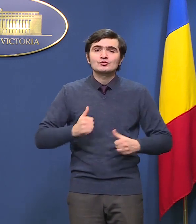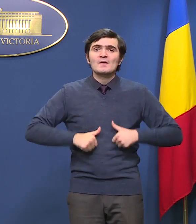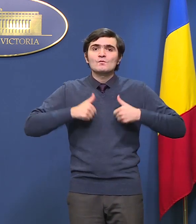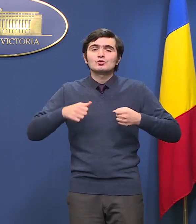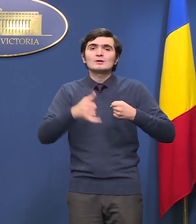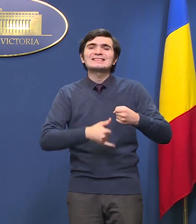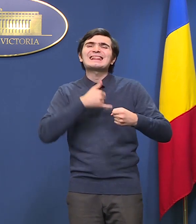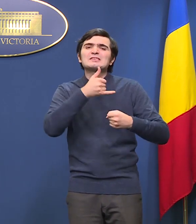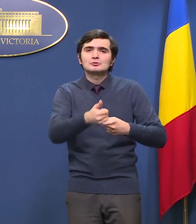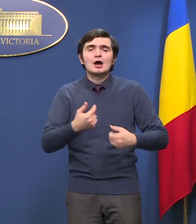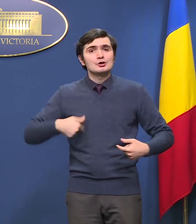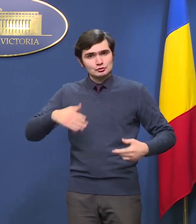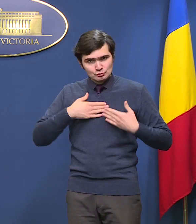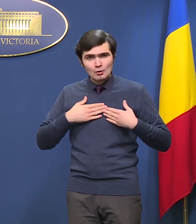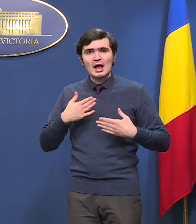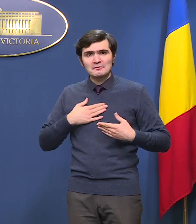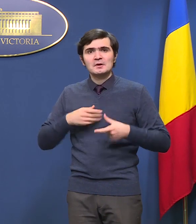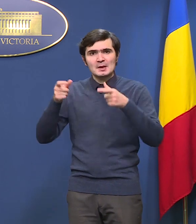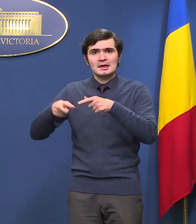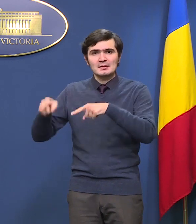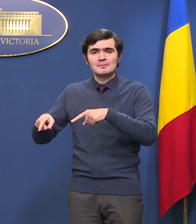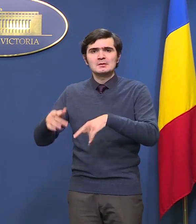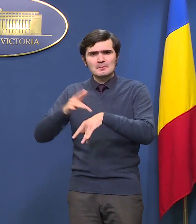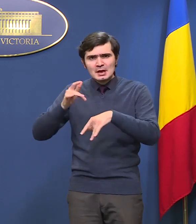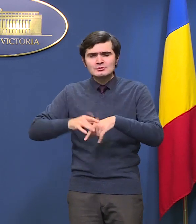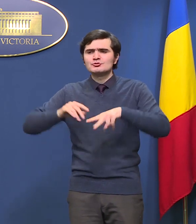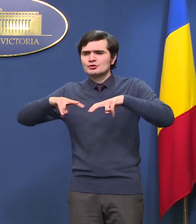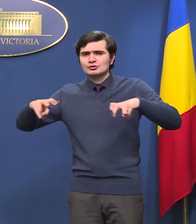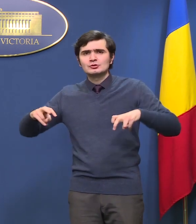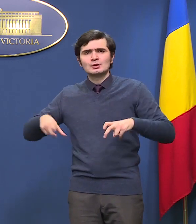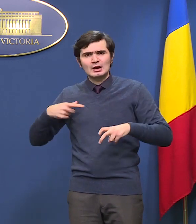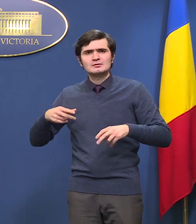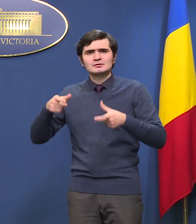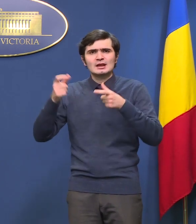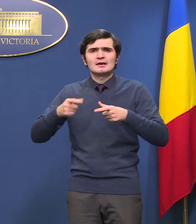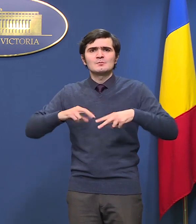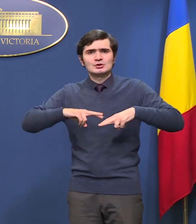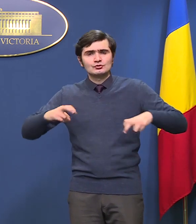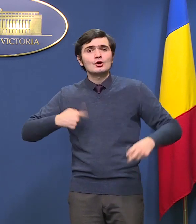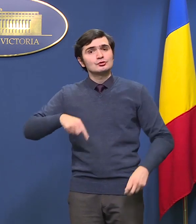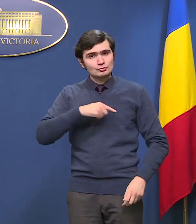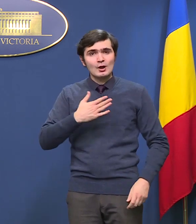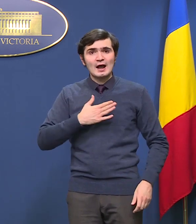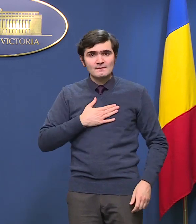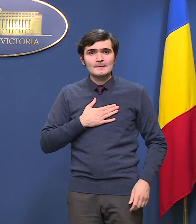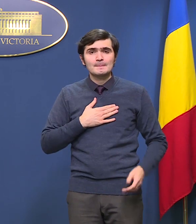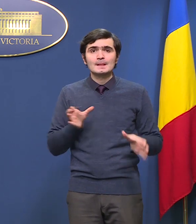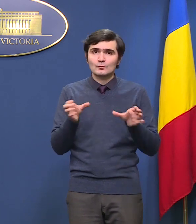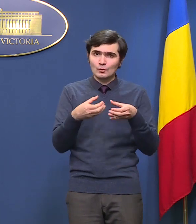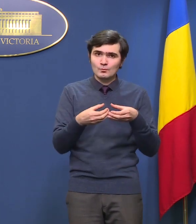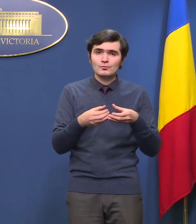noi sunt echipe de cercetători care sunt probabil incluse în diferite echipe de cercetare și noi avem grupuri